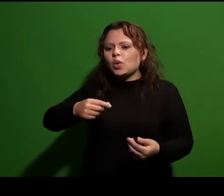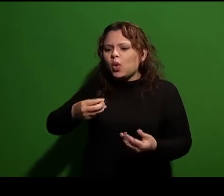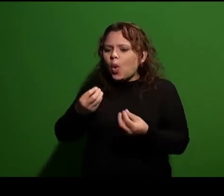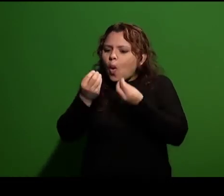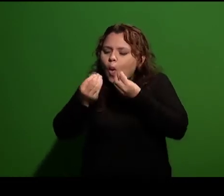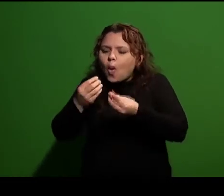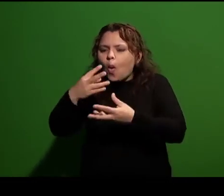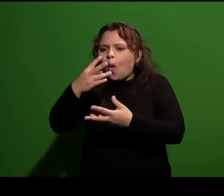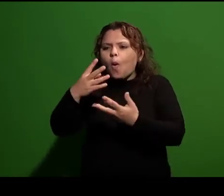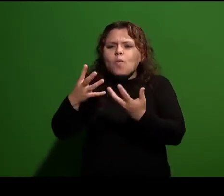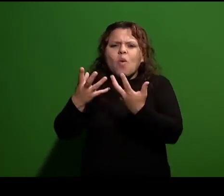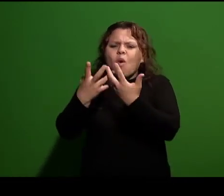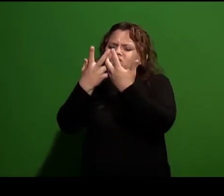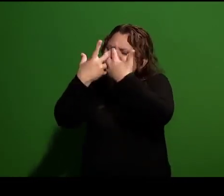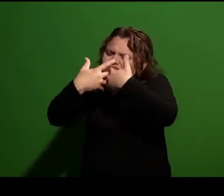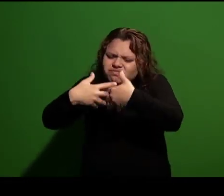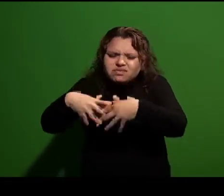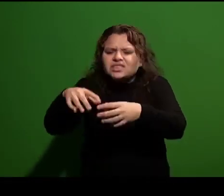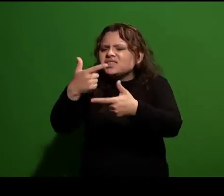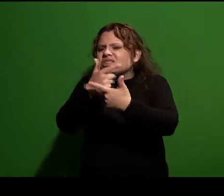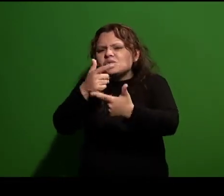nuestra propia condición espiritual?